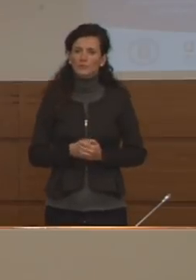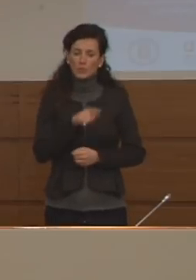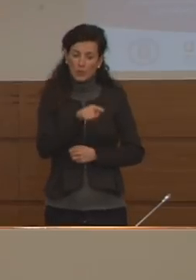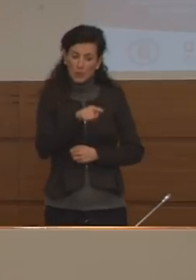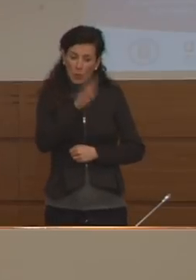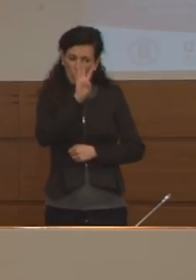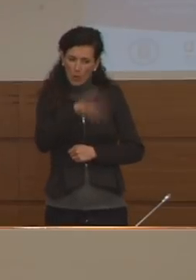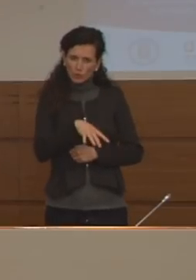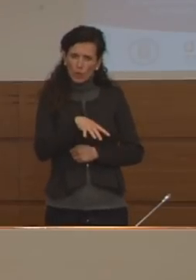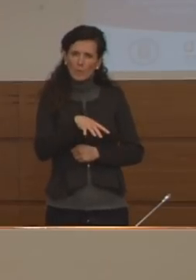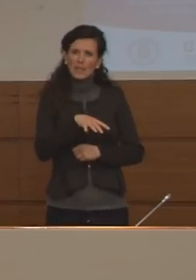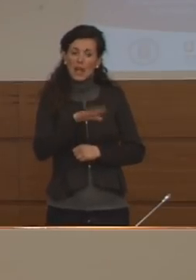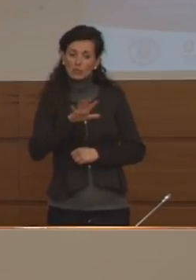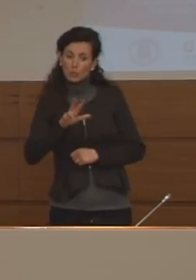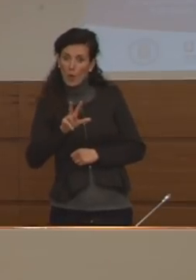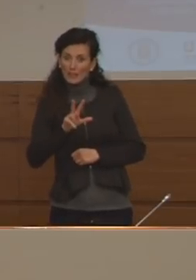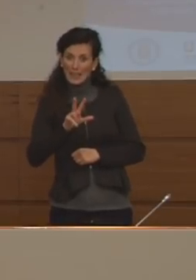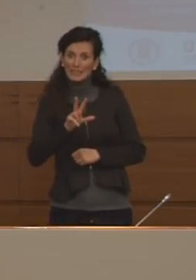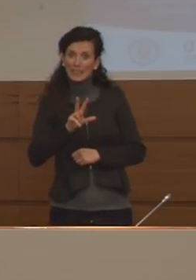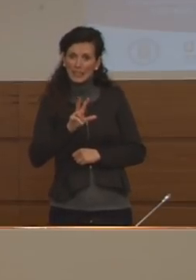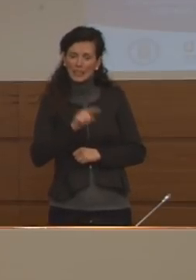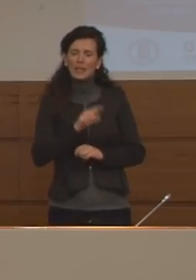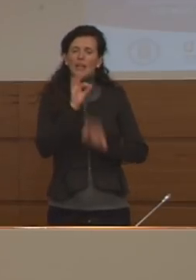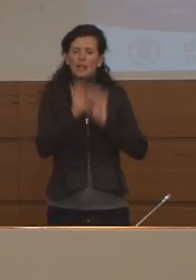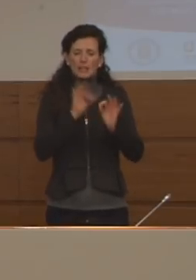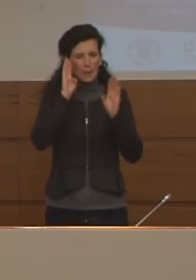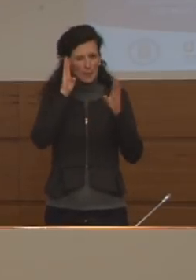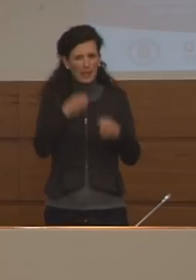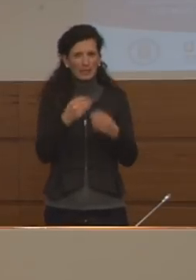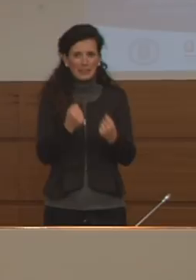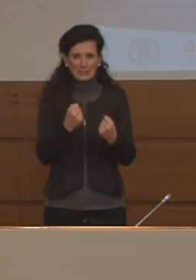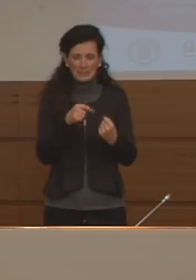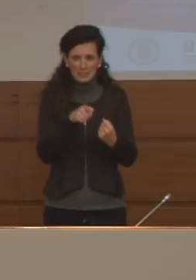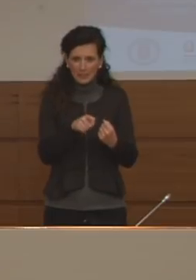mila a 0 53 sono in terapia intensiva